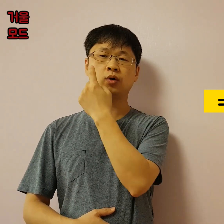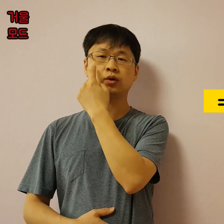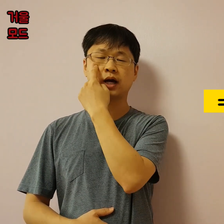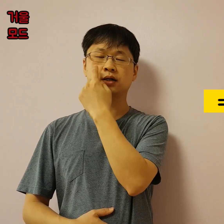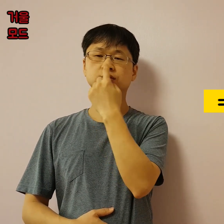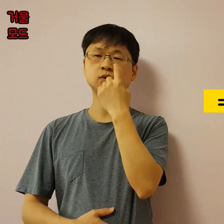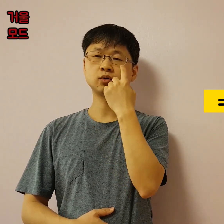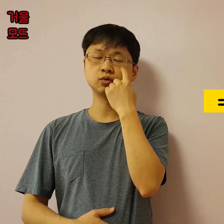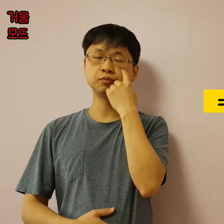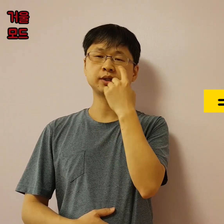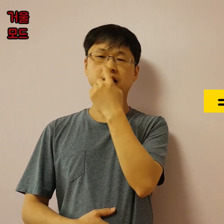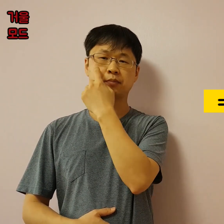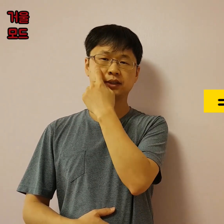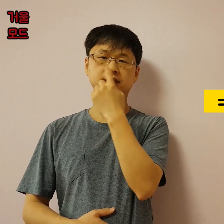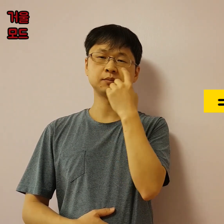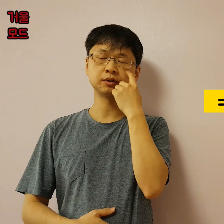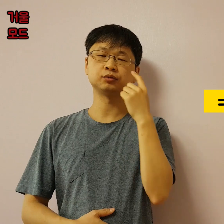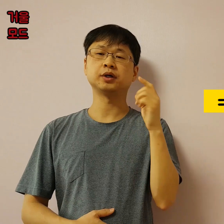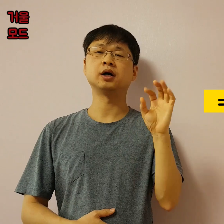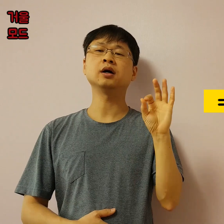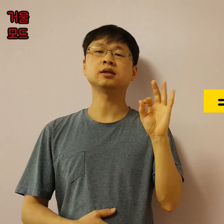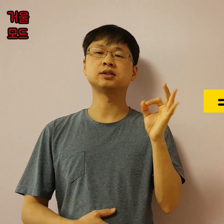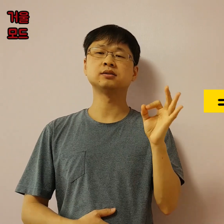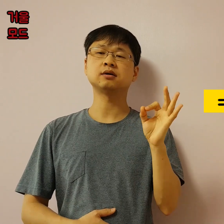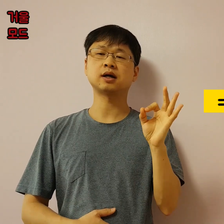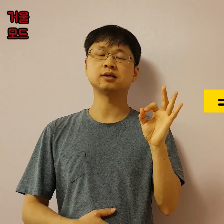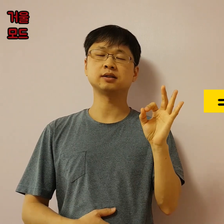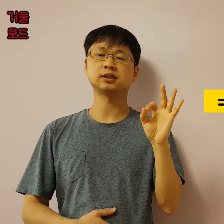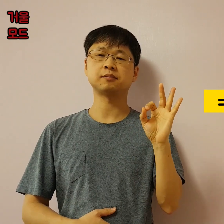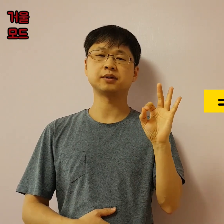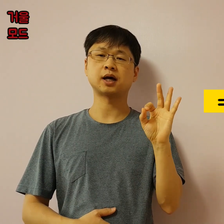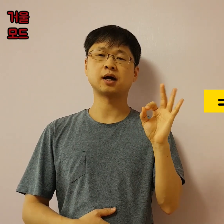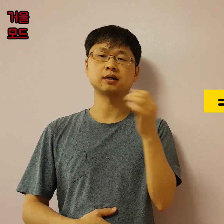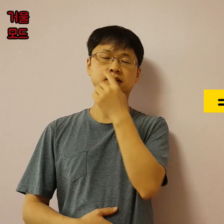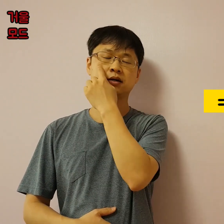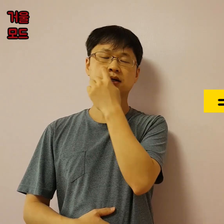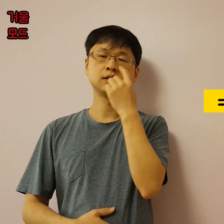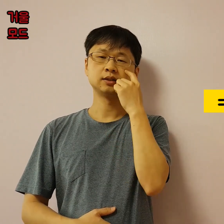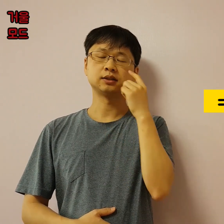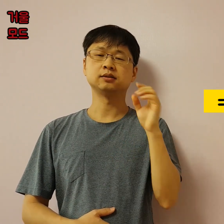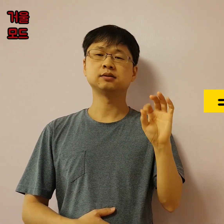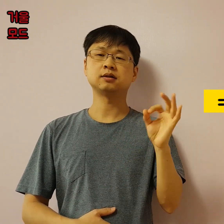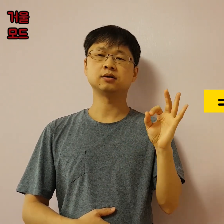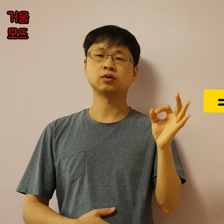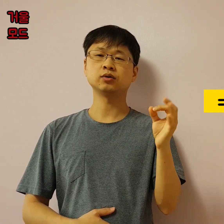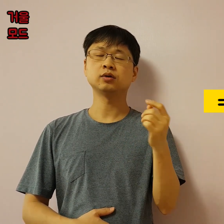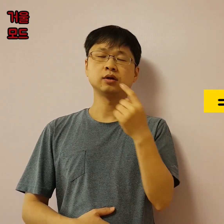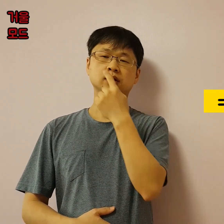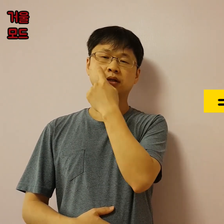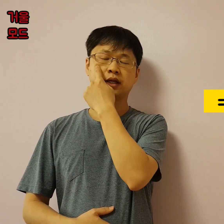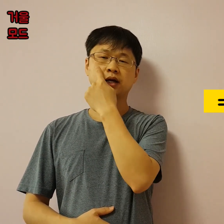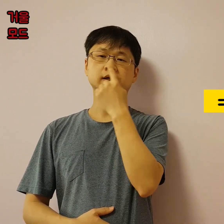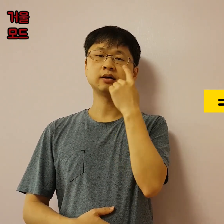검지로 양쪽 눈 밑을 한 번씩 집어주면 증거라는 뜻이 됩니다. 그래서 증거돈, 내가 이걸